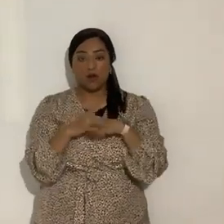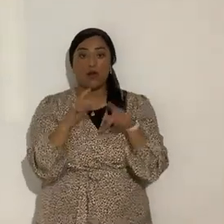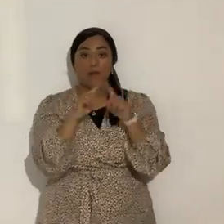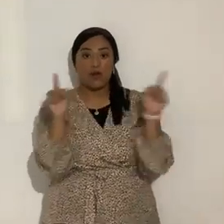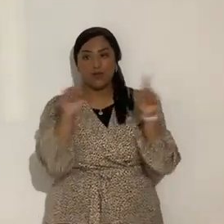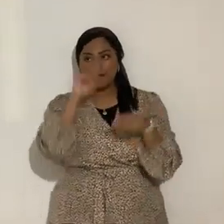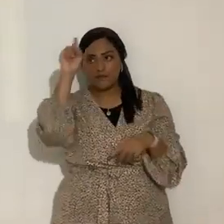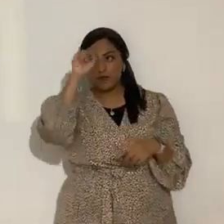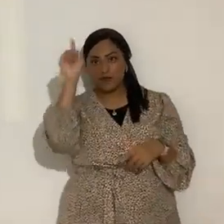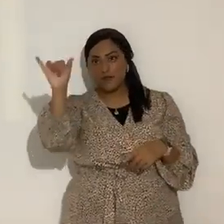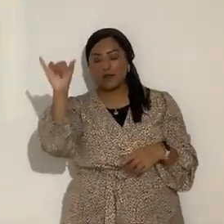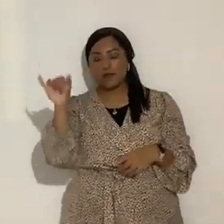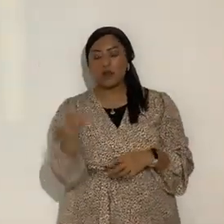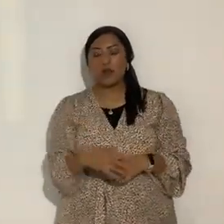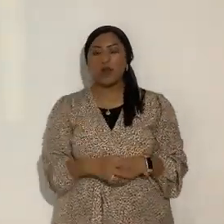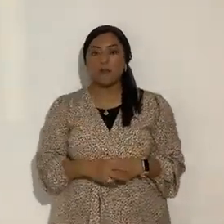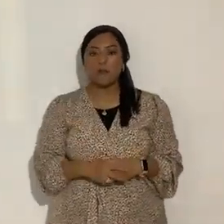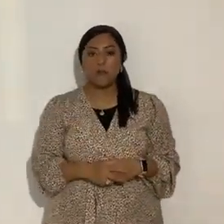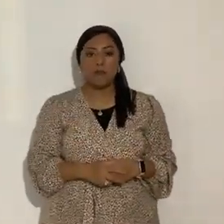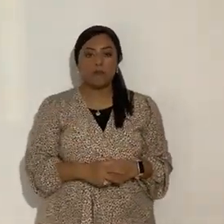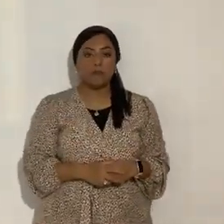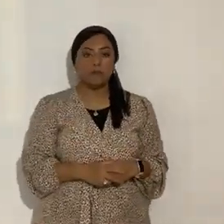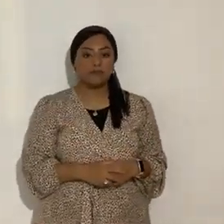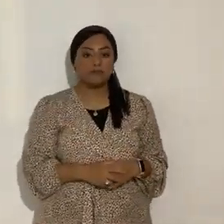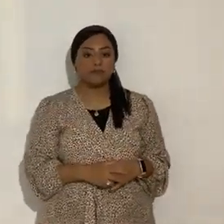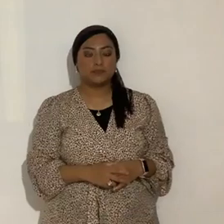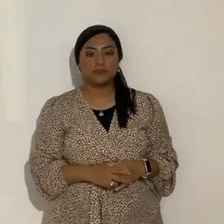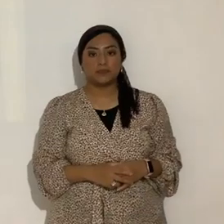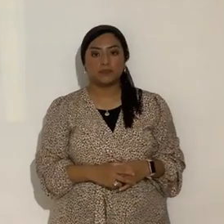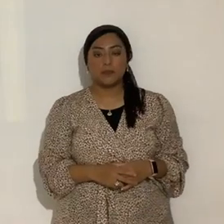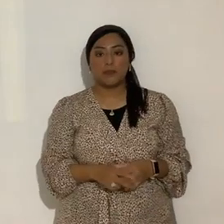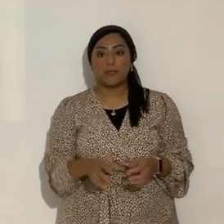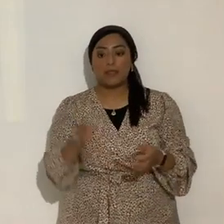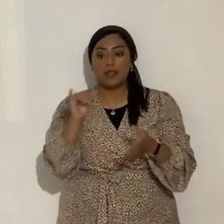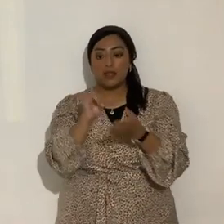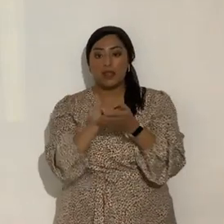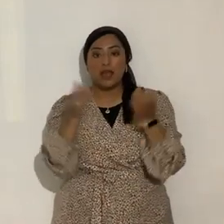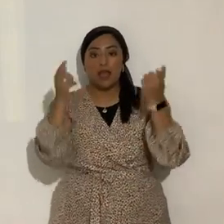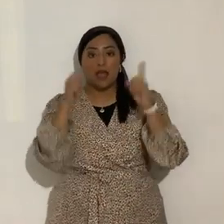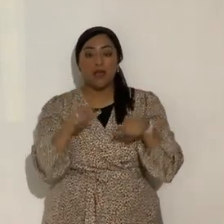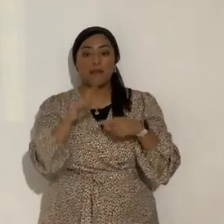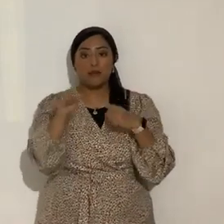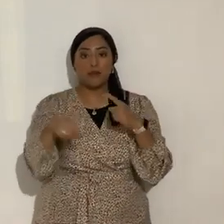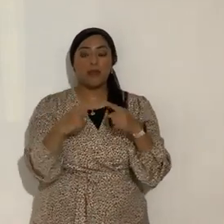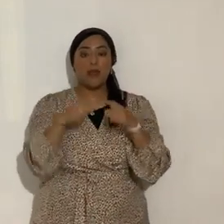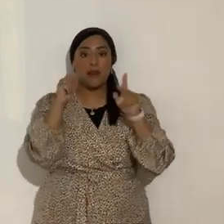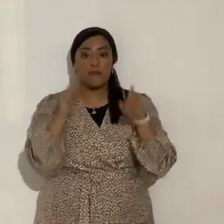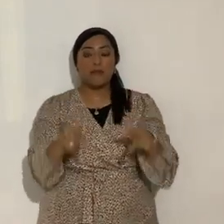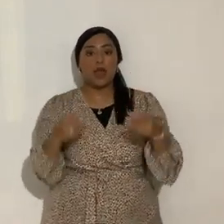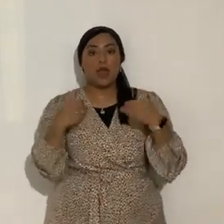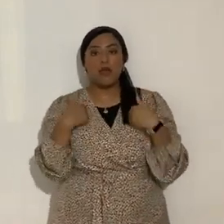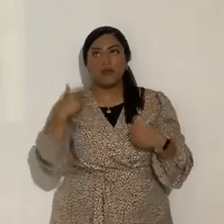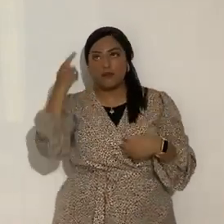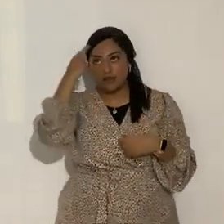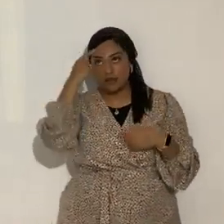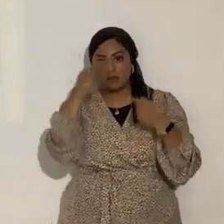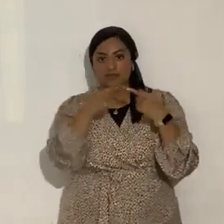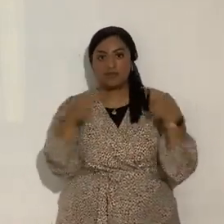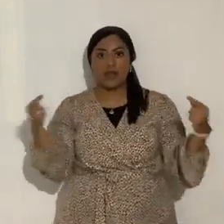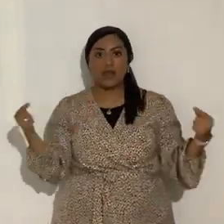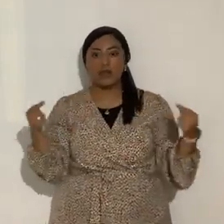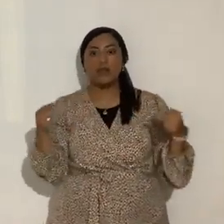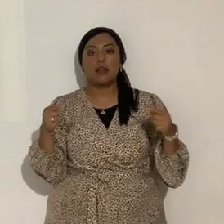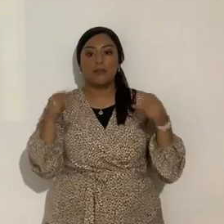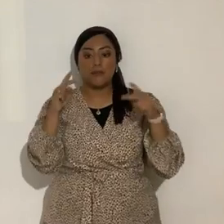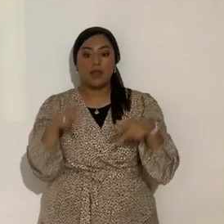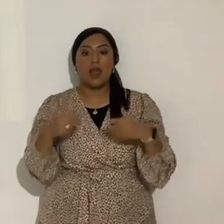sino por la eternidad. Ahora, eso ocurre cuando la persona tiene su mente dividida. Tiene